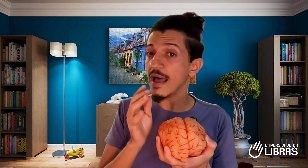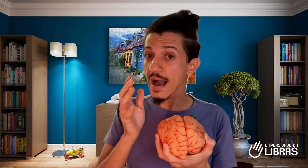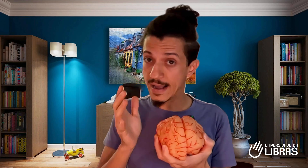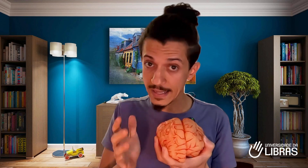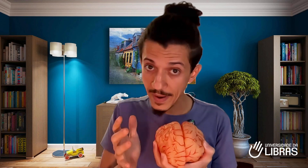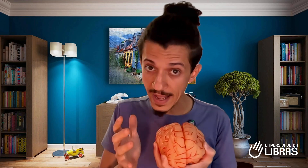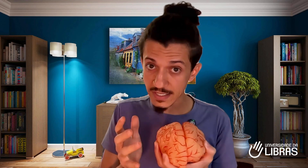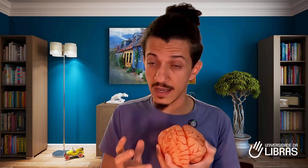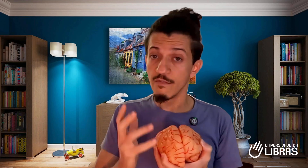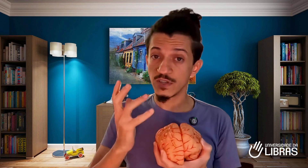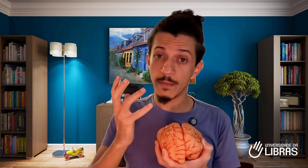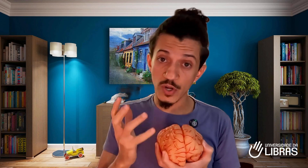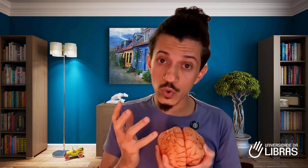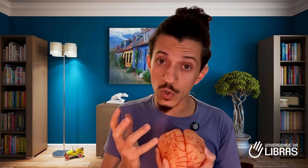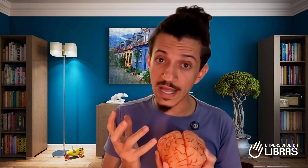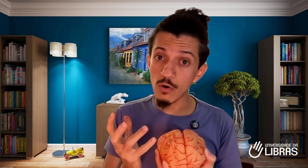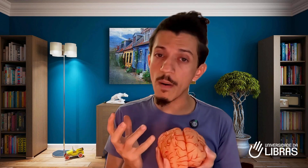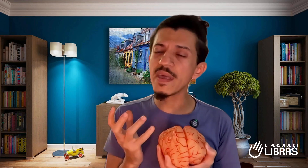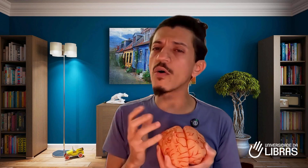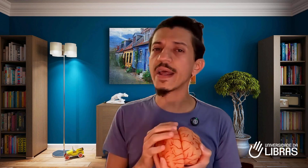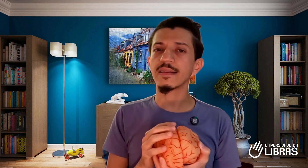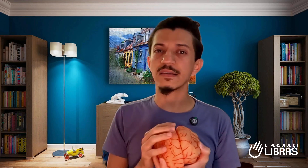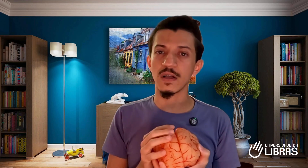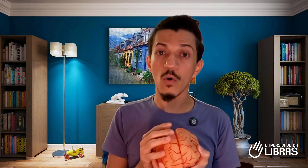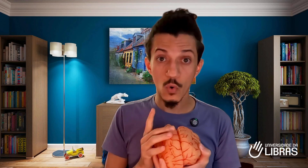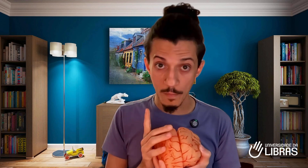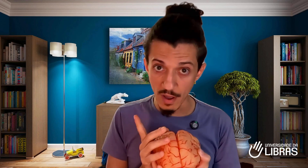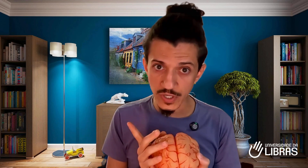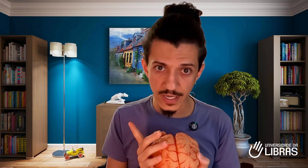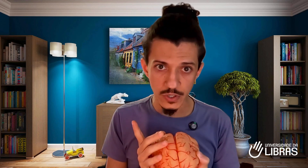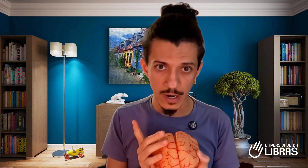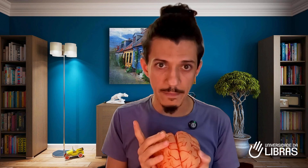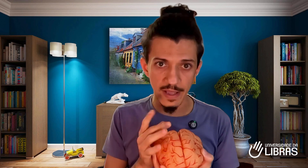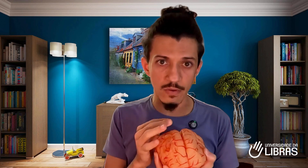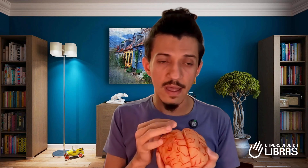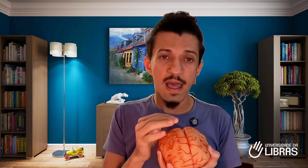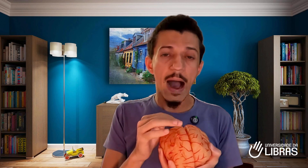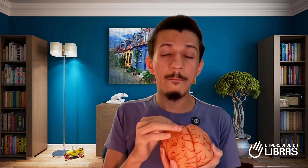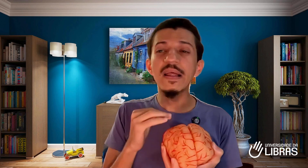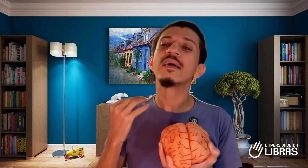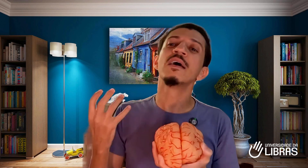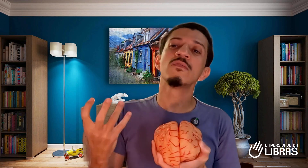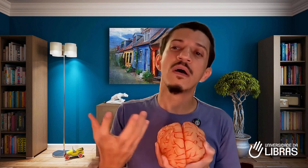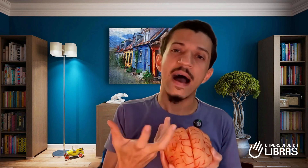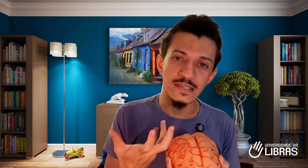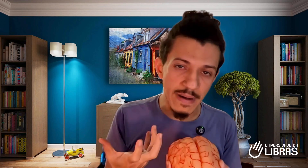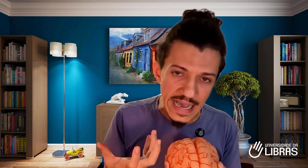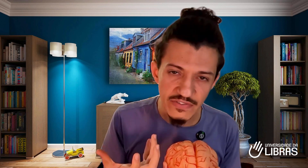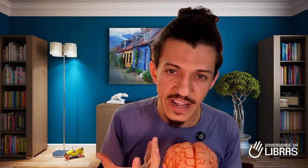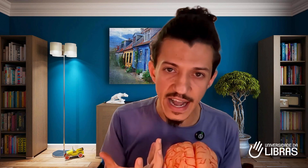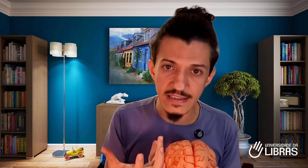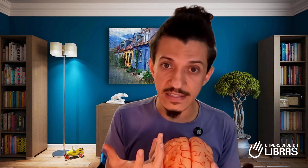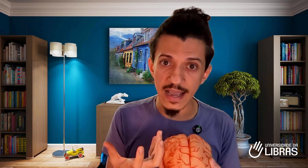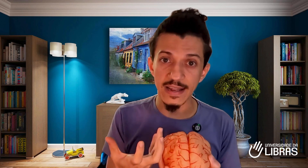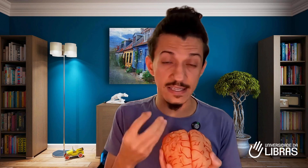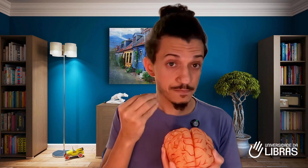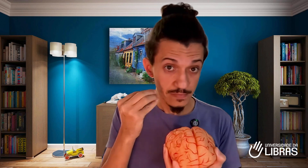cada prática, você pode contar com a minha orientação, com o meu direcionamento, aplicando as mais variadas técnicas